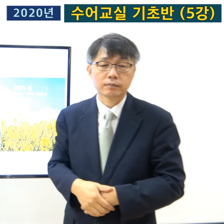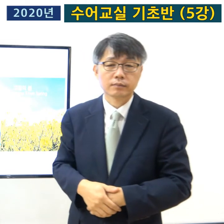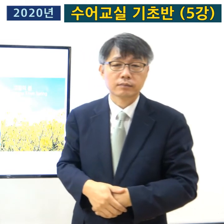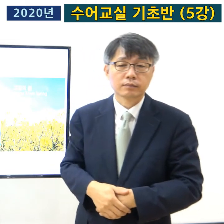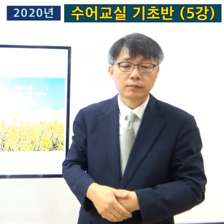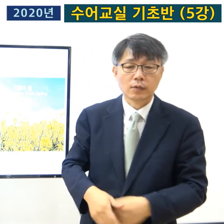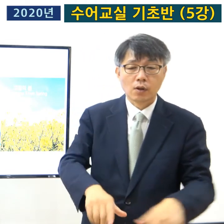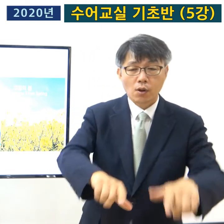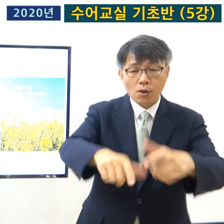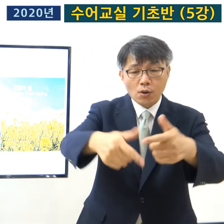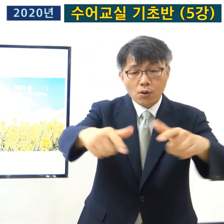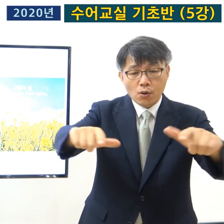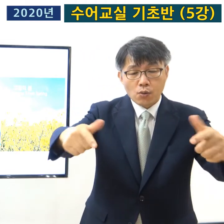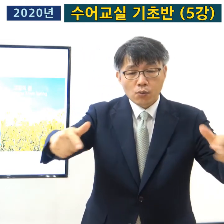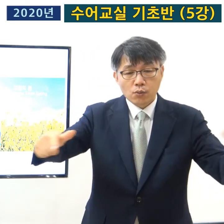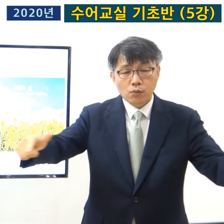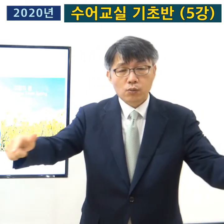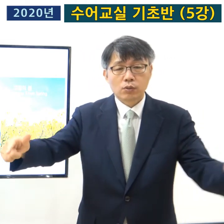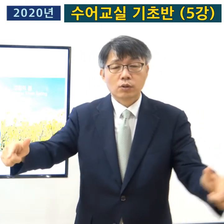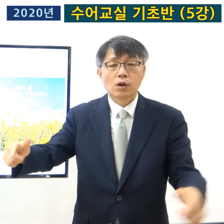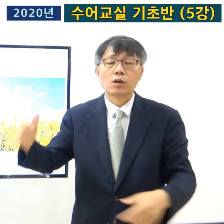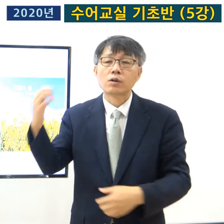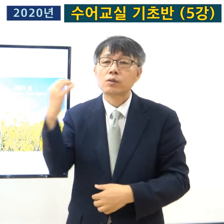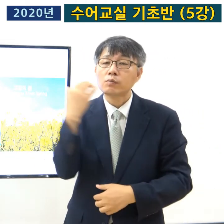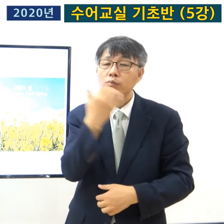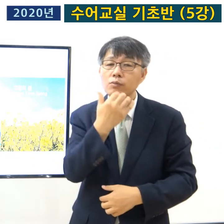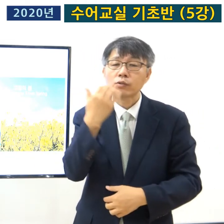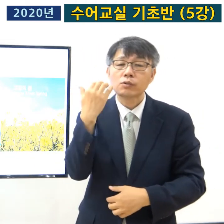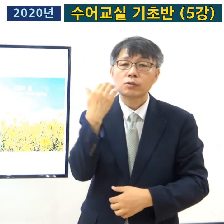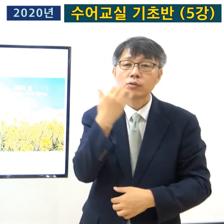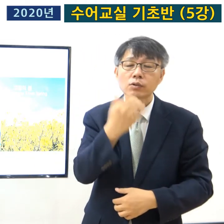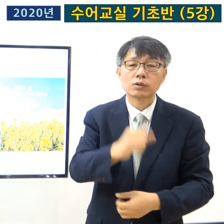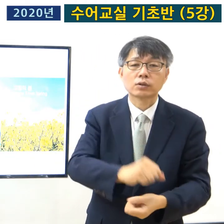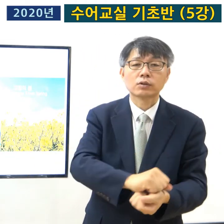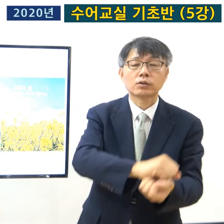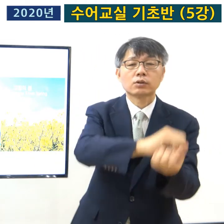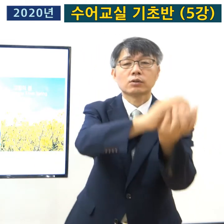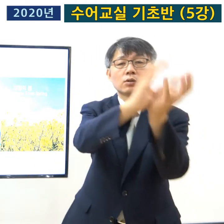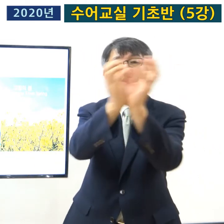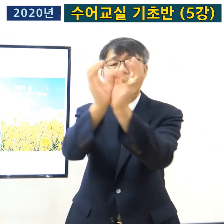붉은